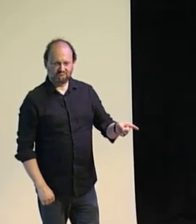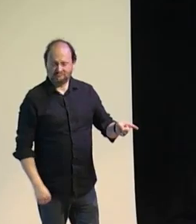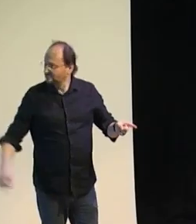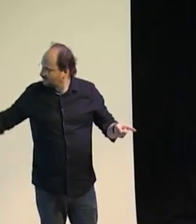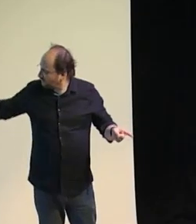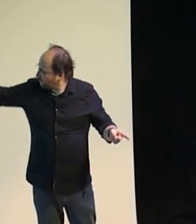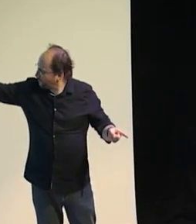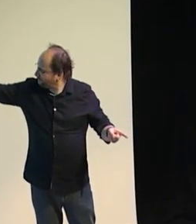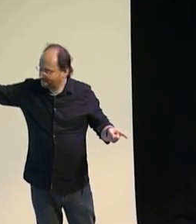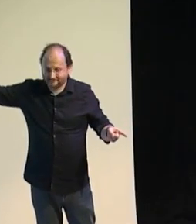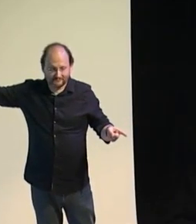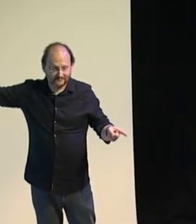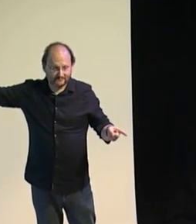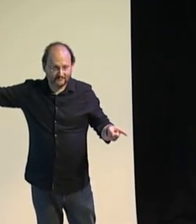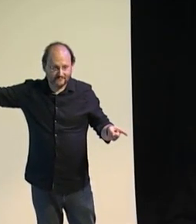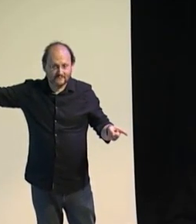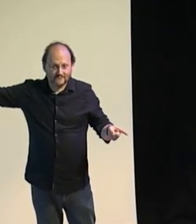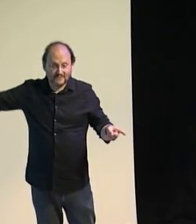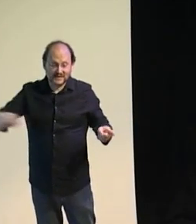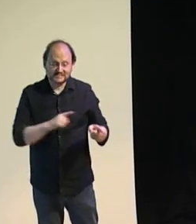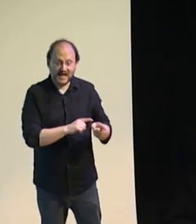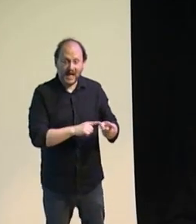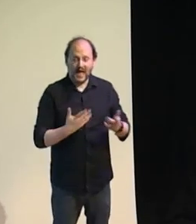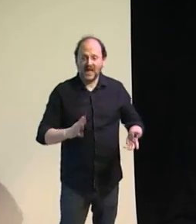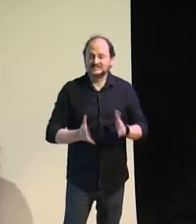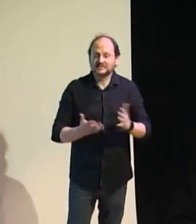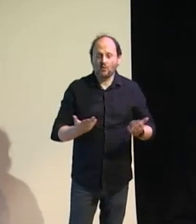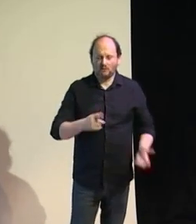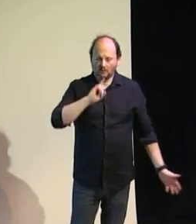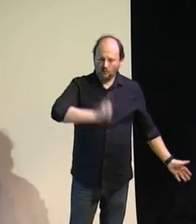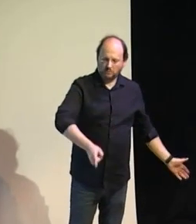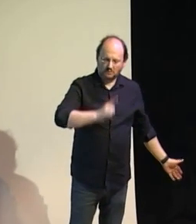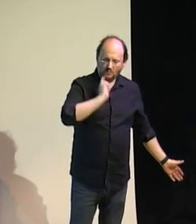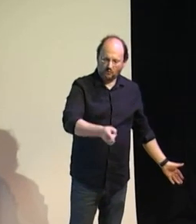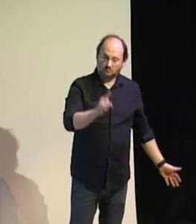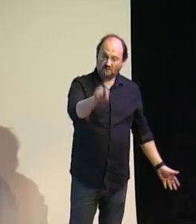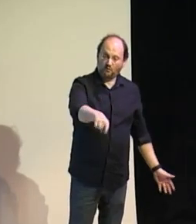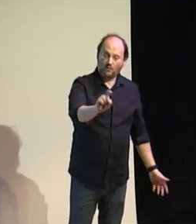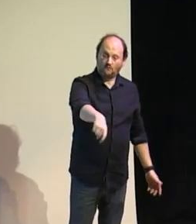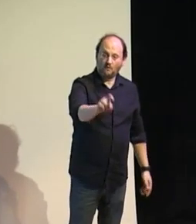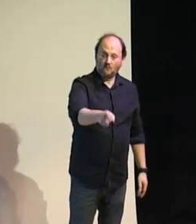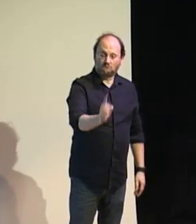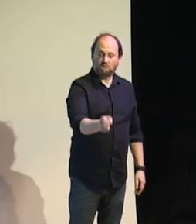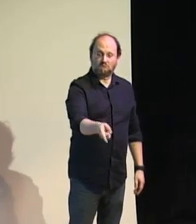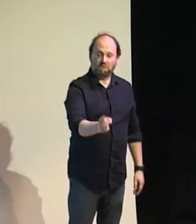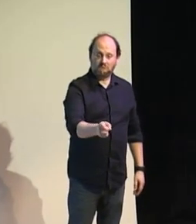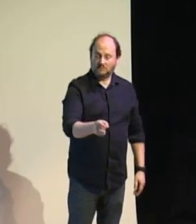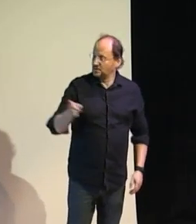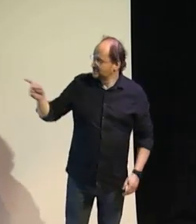signes. L'autre personne qui est à côté a le doigt pointé, et ce doigt pointé, c'est un